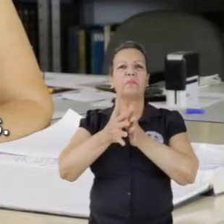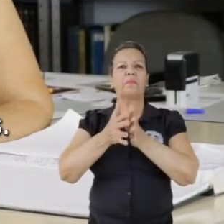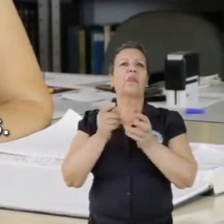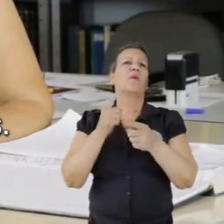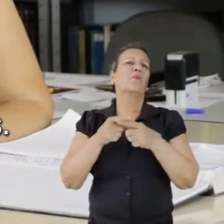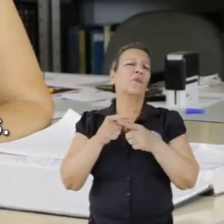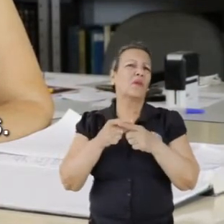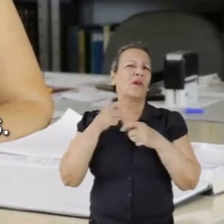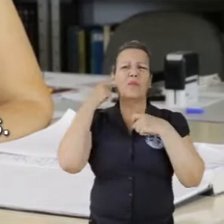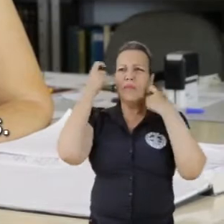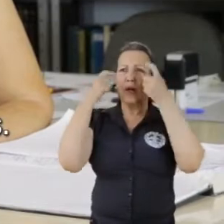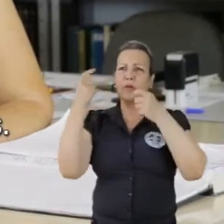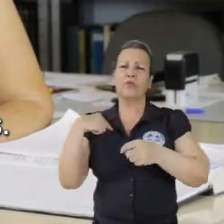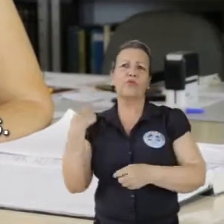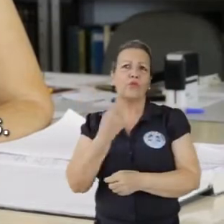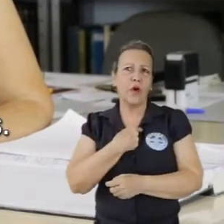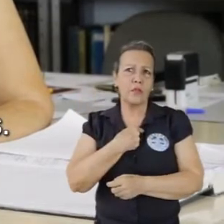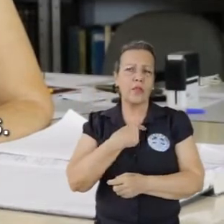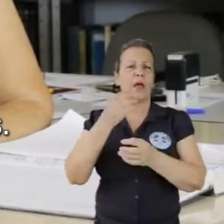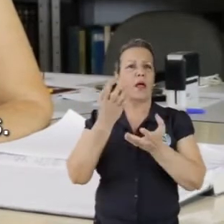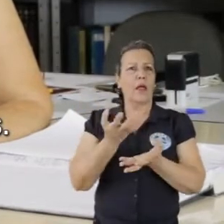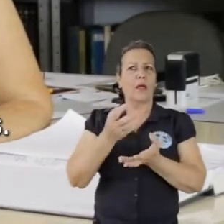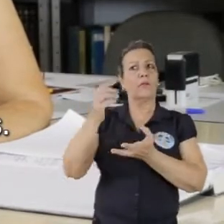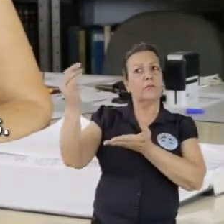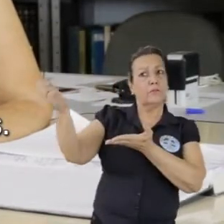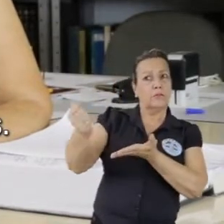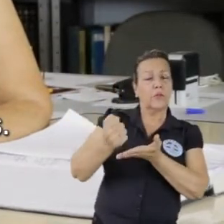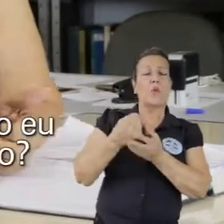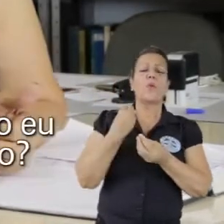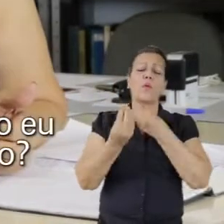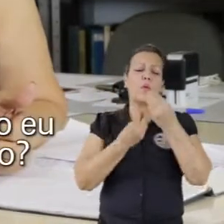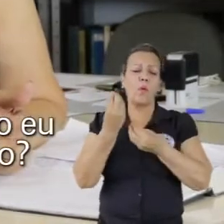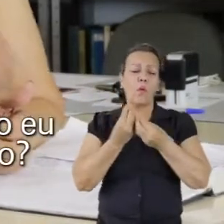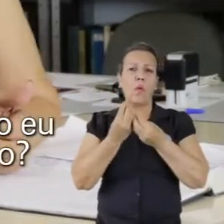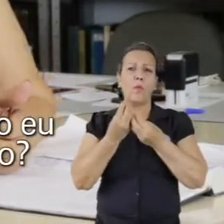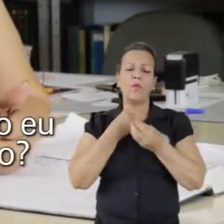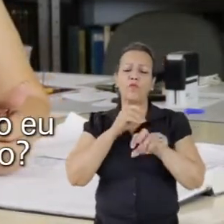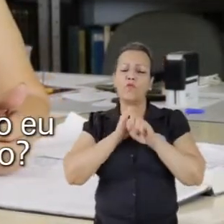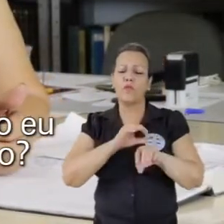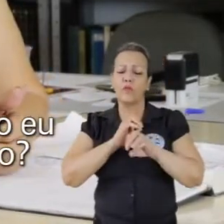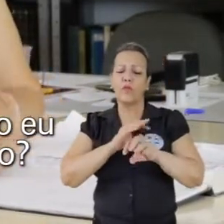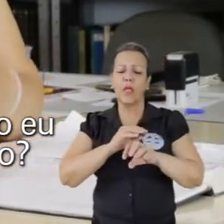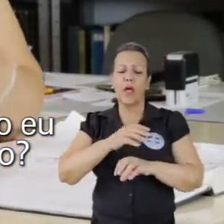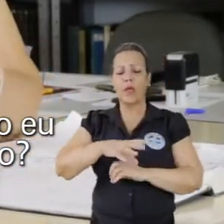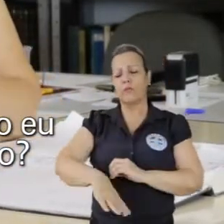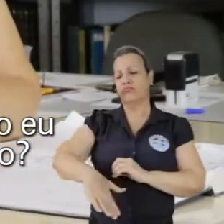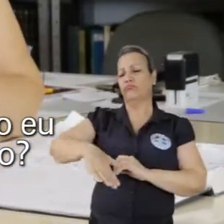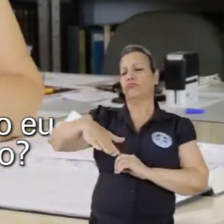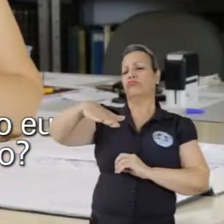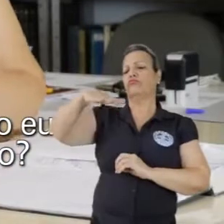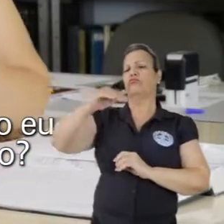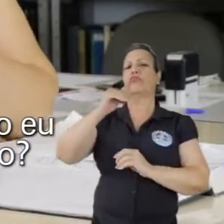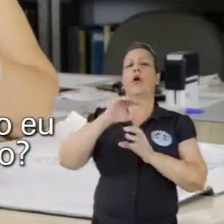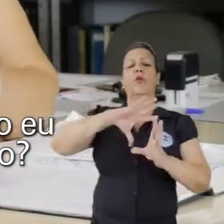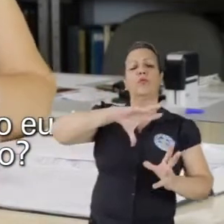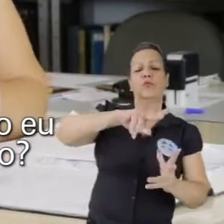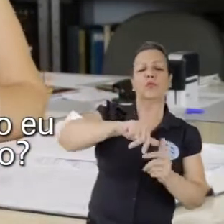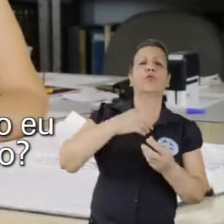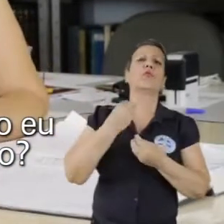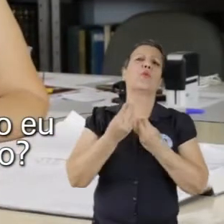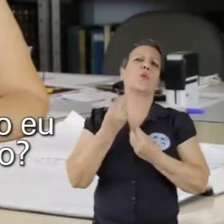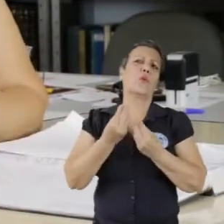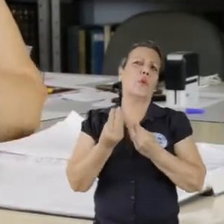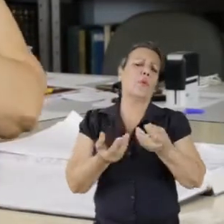surdo, eles não sabem a língua de sinais. Porque a preocupação nossa é como é que eu vou colocar esse menino